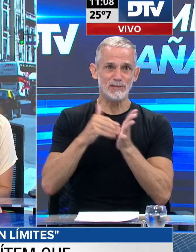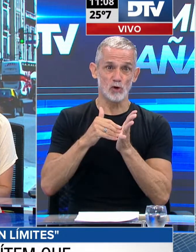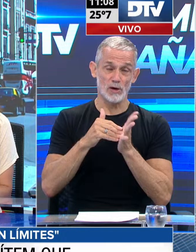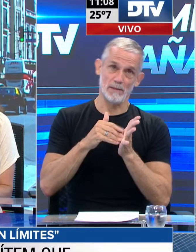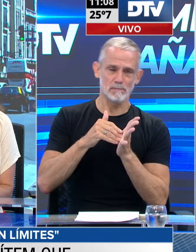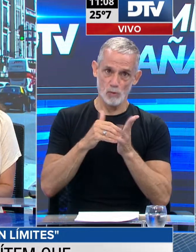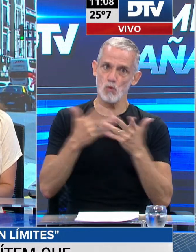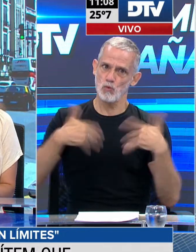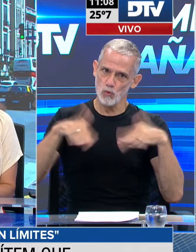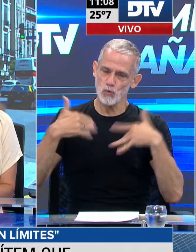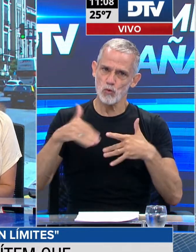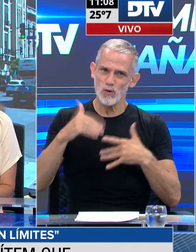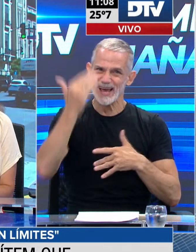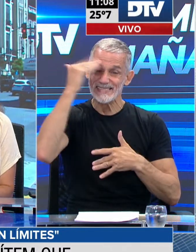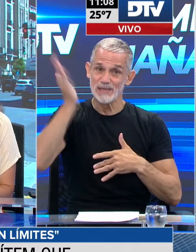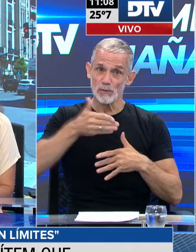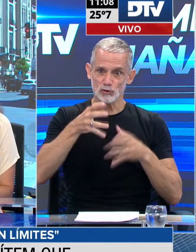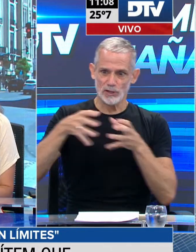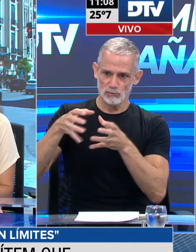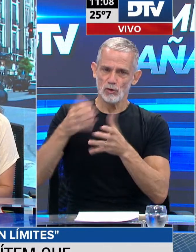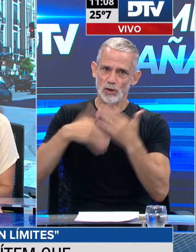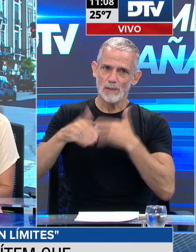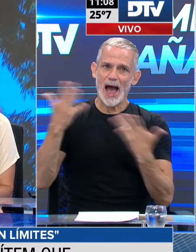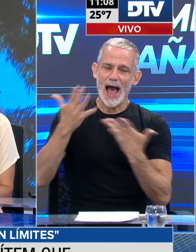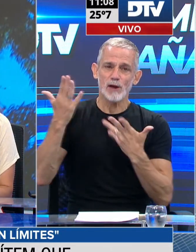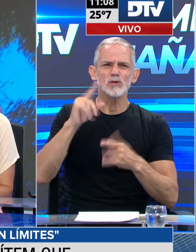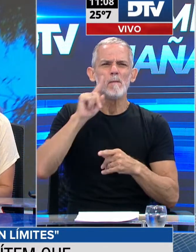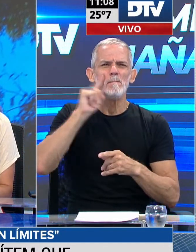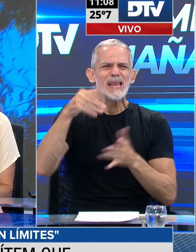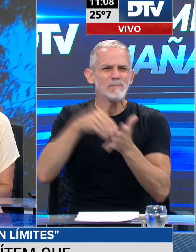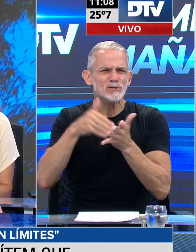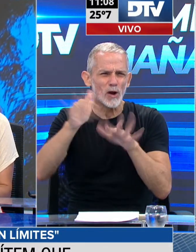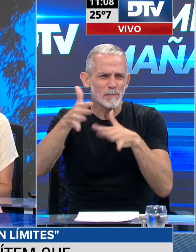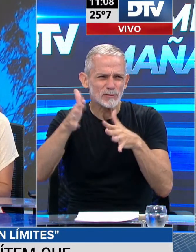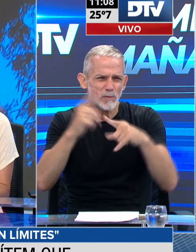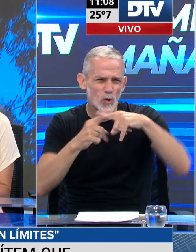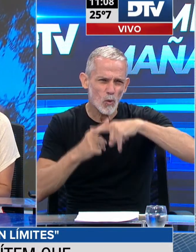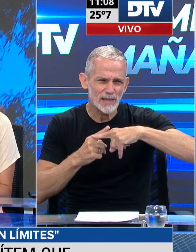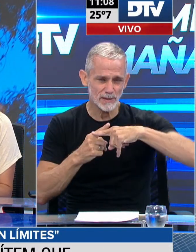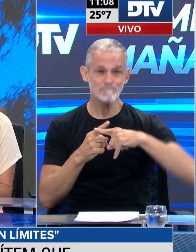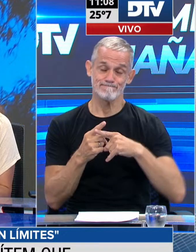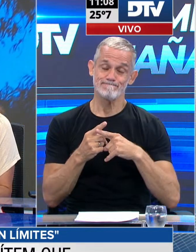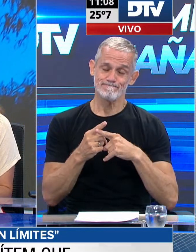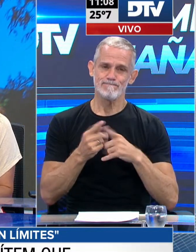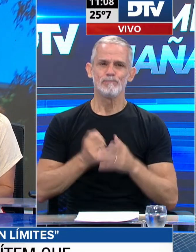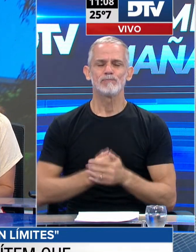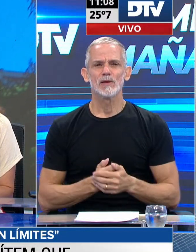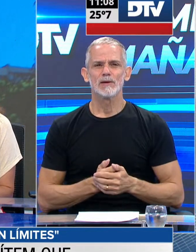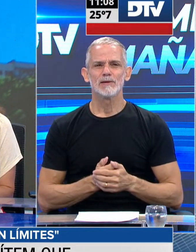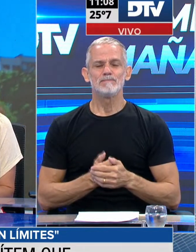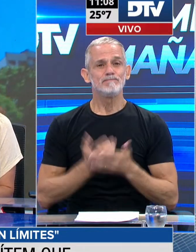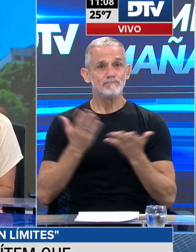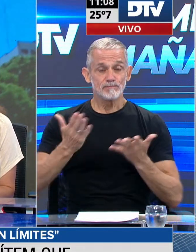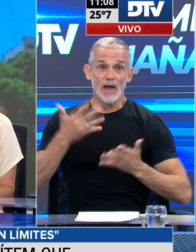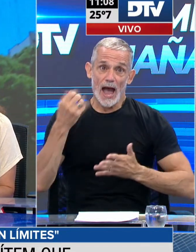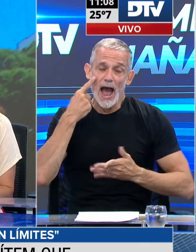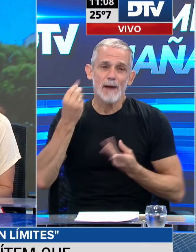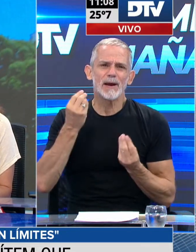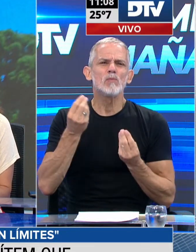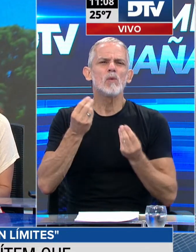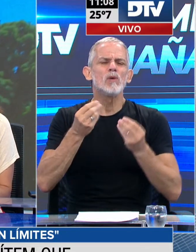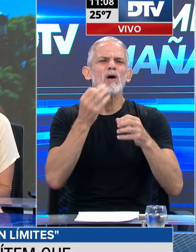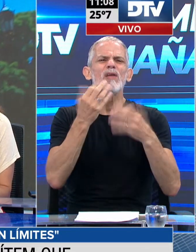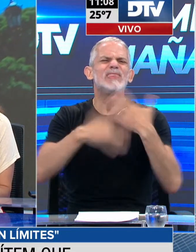es Está un bien. montón. Sí. Entonces, En 1.000 millones estamos, claro, más o menos, claro. Sí. el tema es que, bueno, hay que ver qué tipo